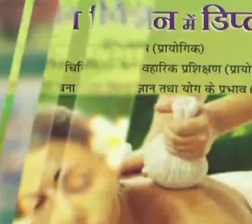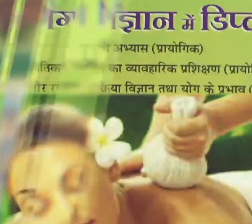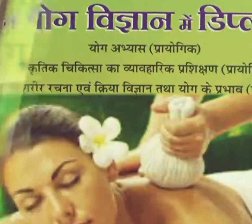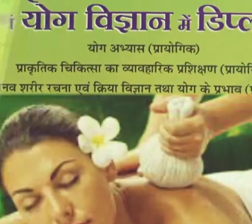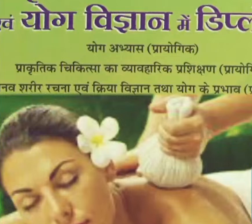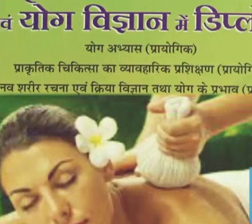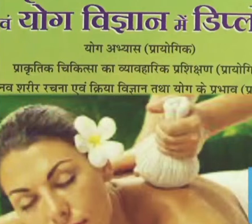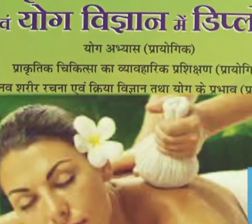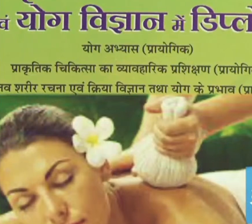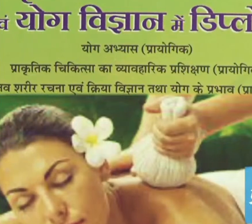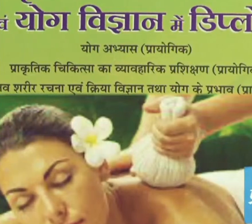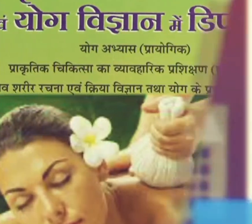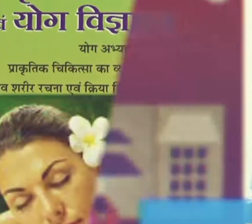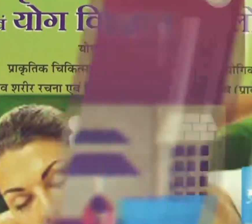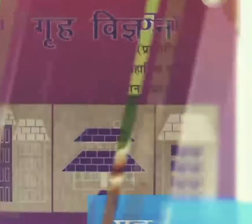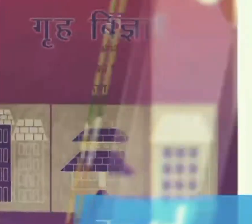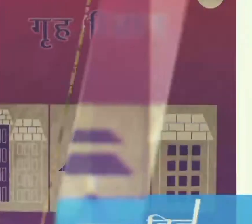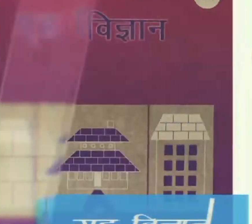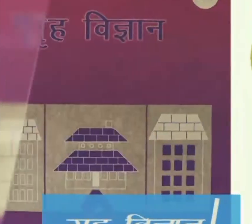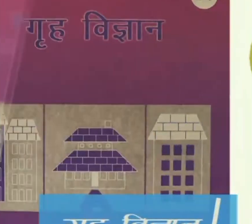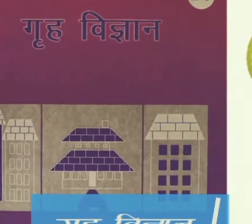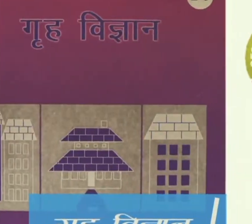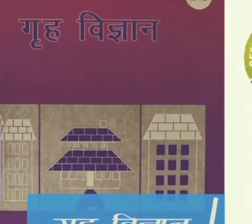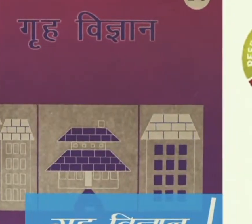प्राकृतिक चिकित्सा, गृह विज्ञान,